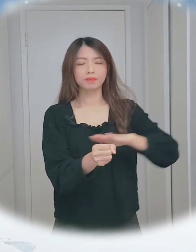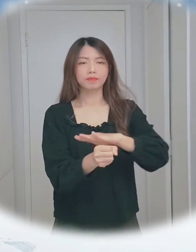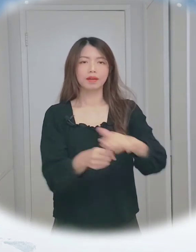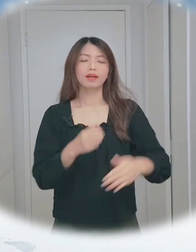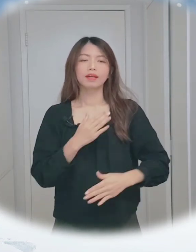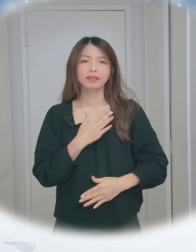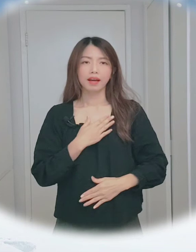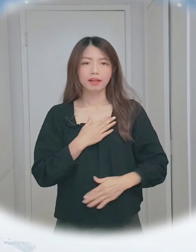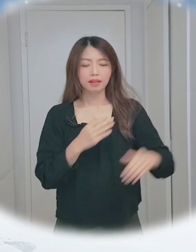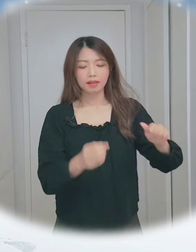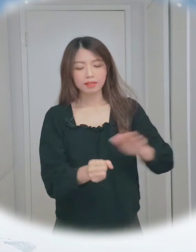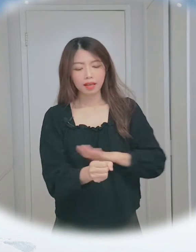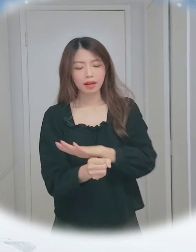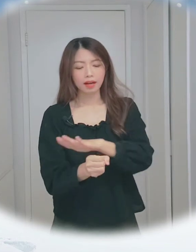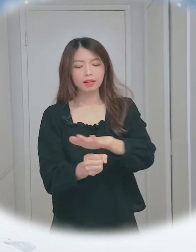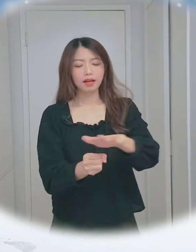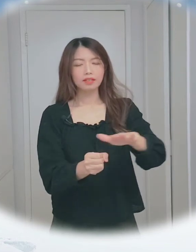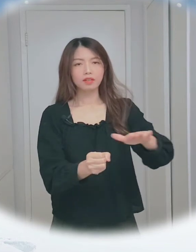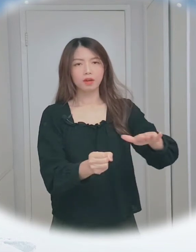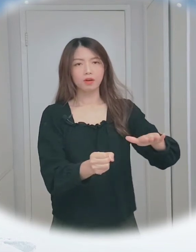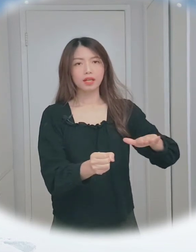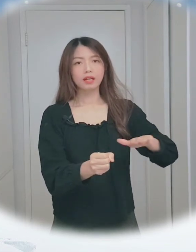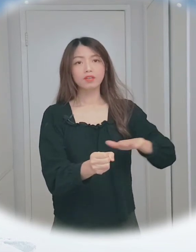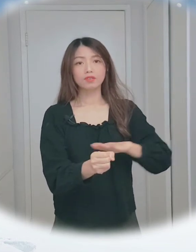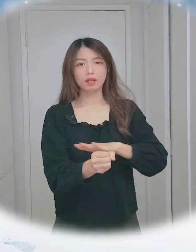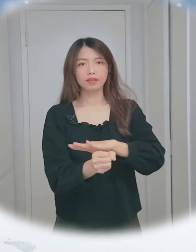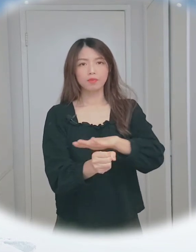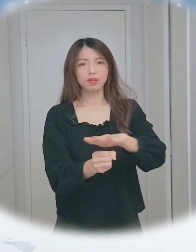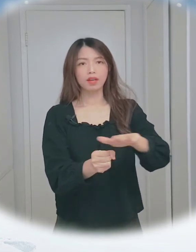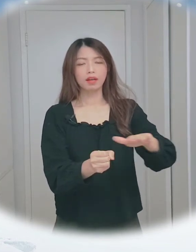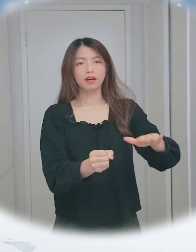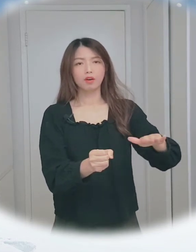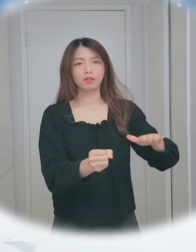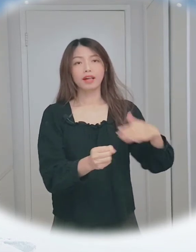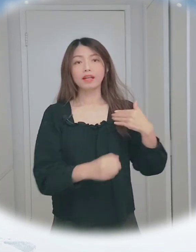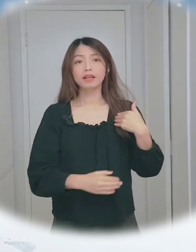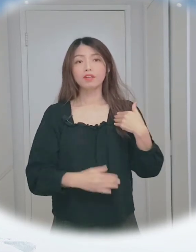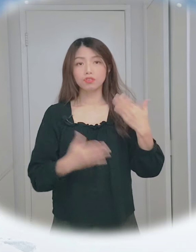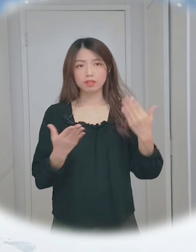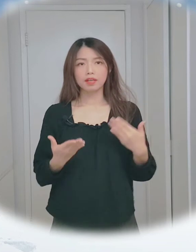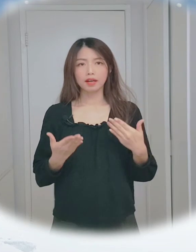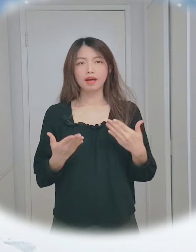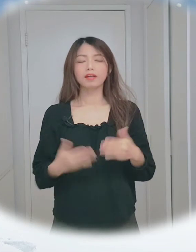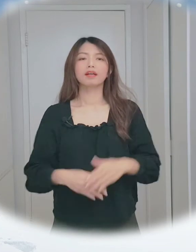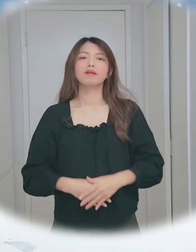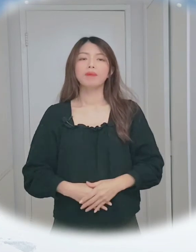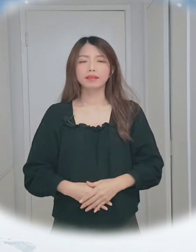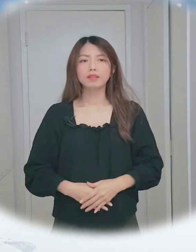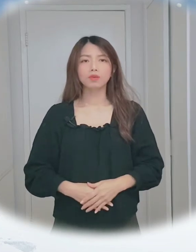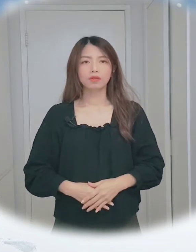날 사랑하셔서 사랑해 주셨기 때문에 날 사랑해 주셨으니까